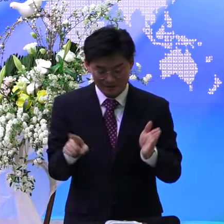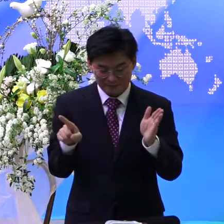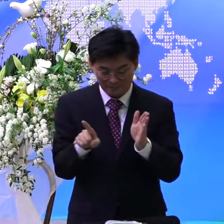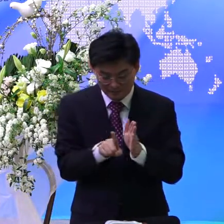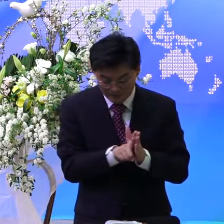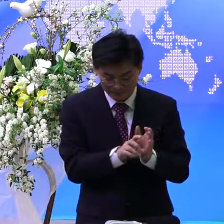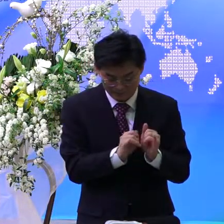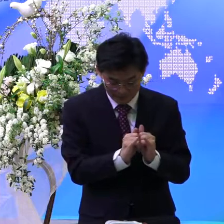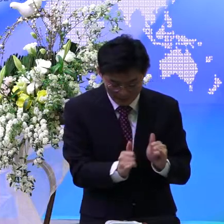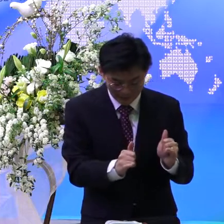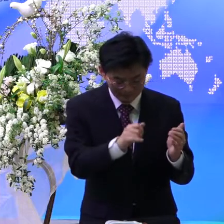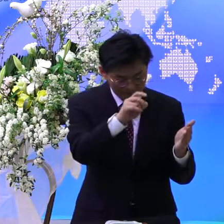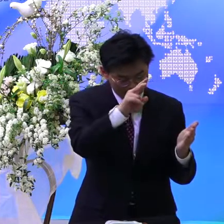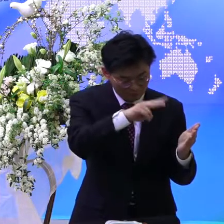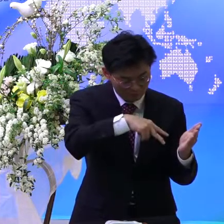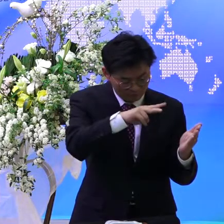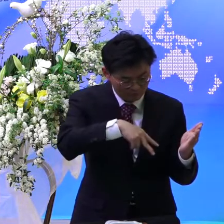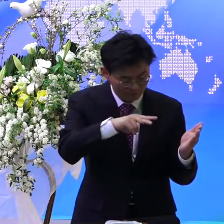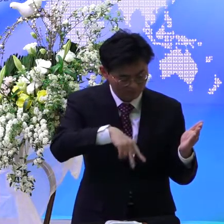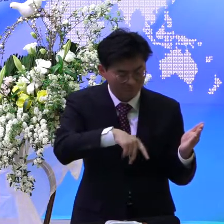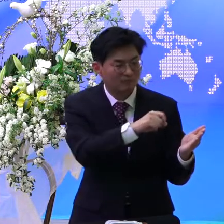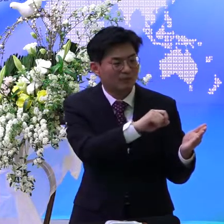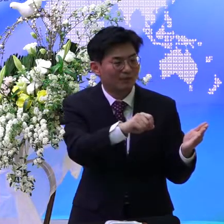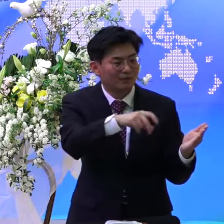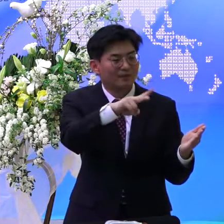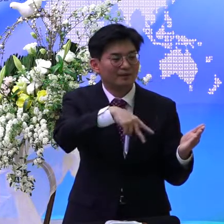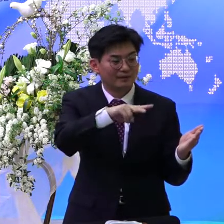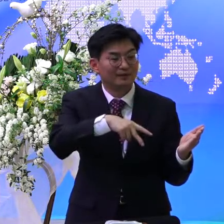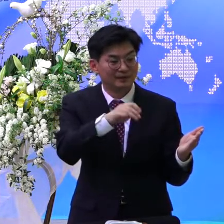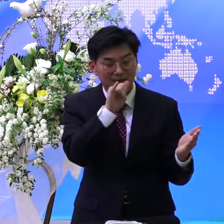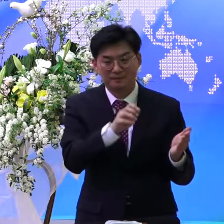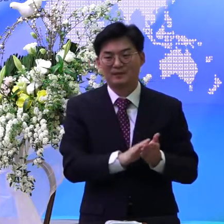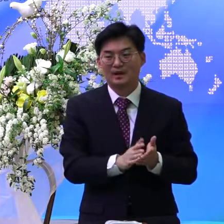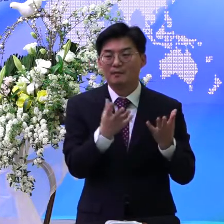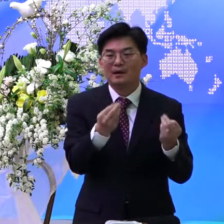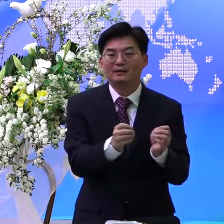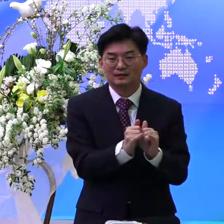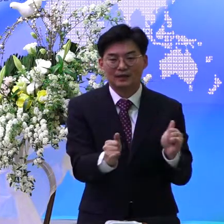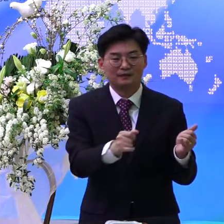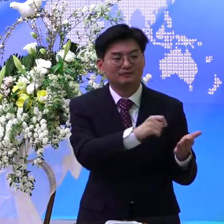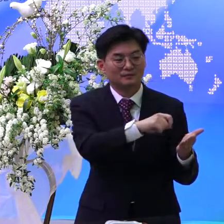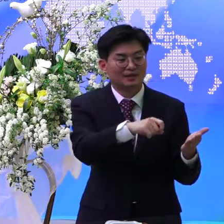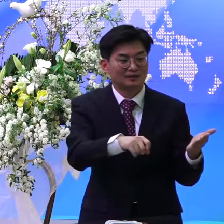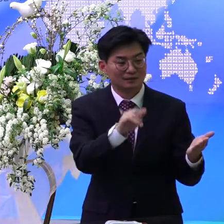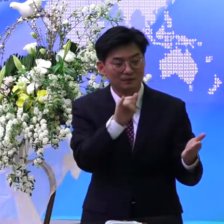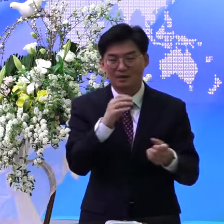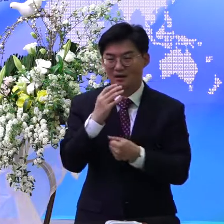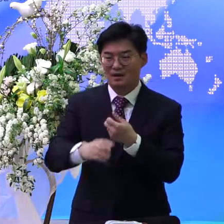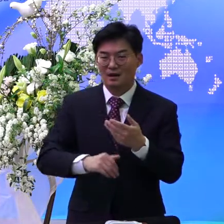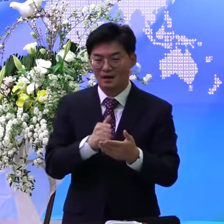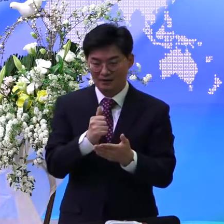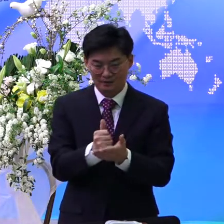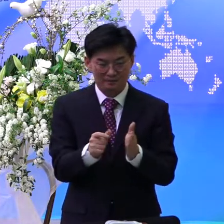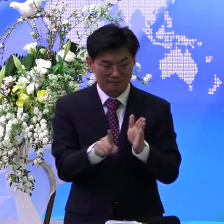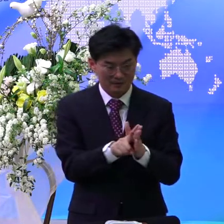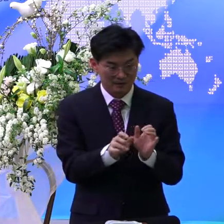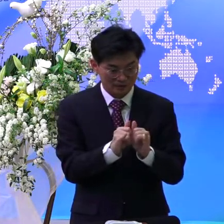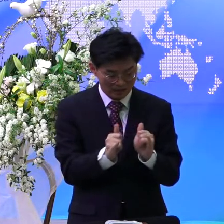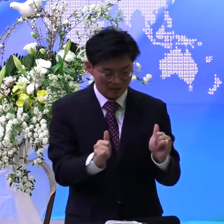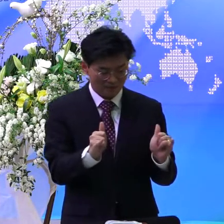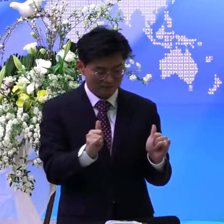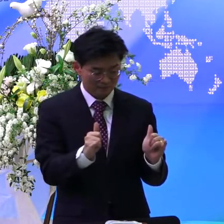구약 성경에도 신약 성경에도 많은 분들의 이야기들이 기록되어 있습니다. 여러분은 그 하나님의 백성들의 이미지가 어떻게 여러분에게